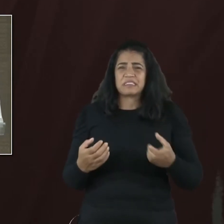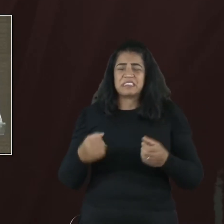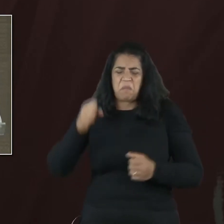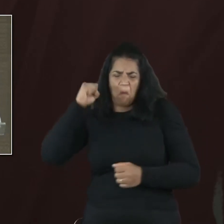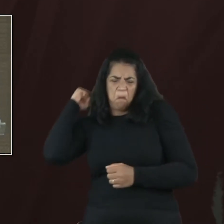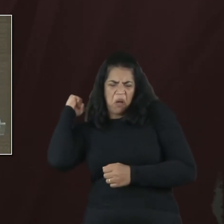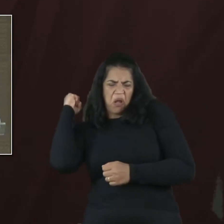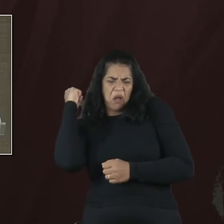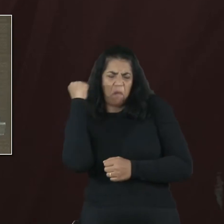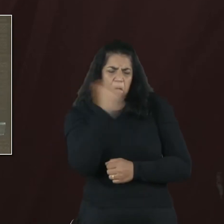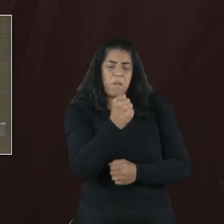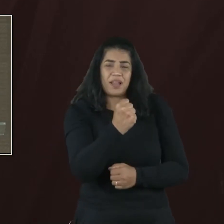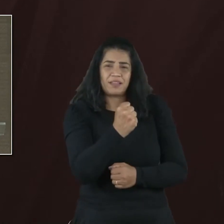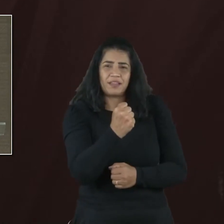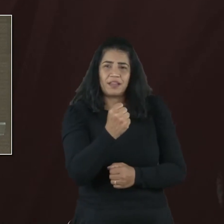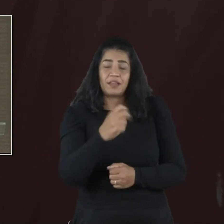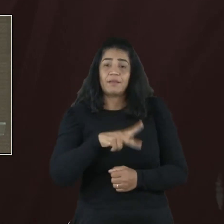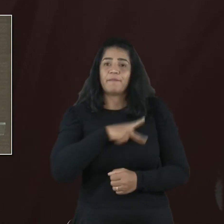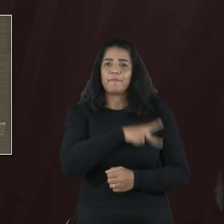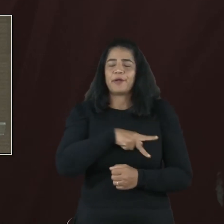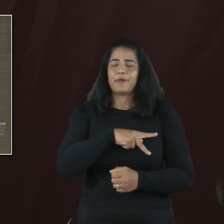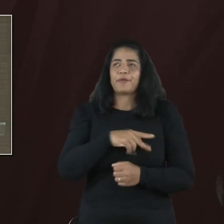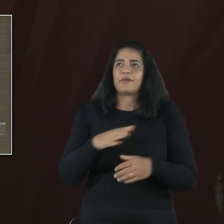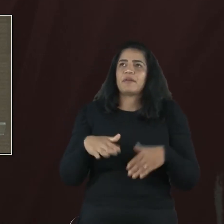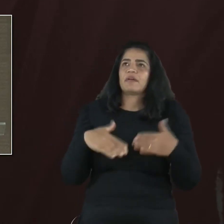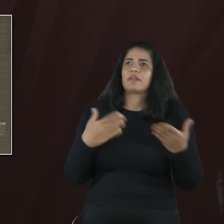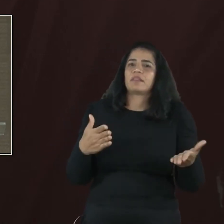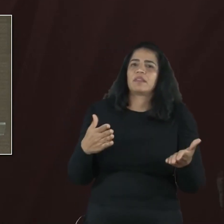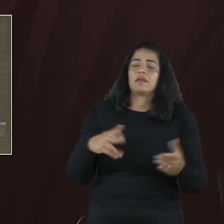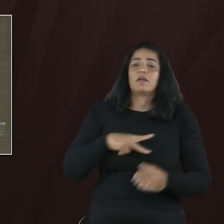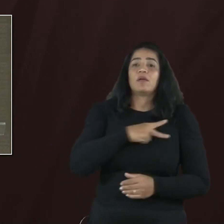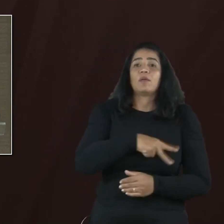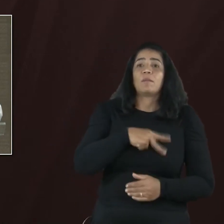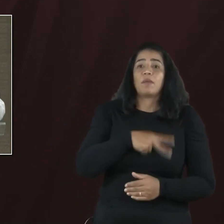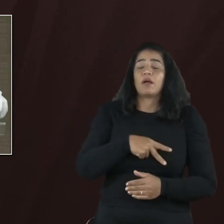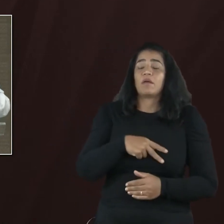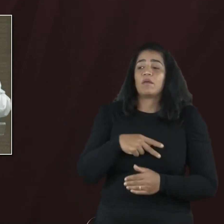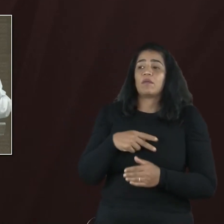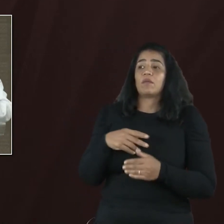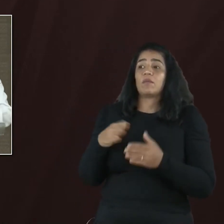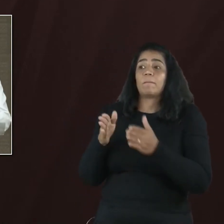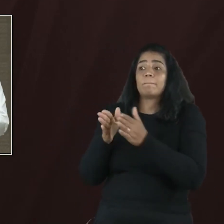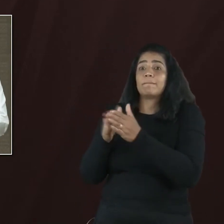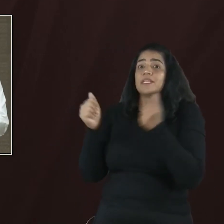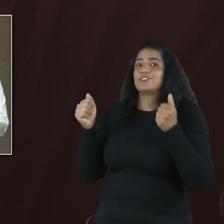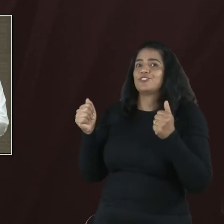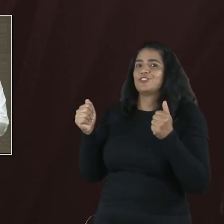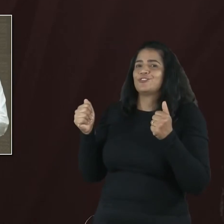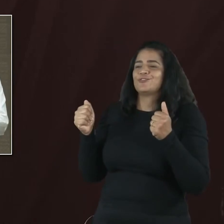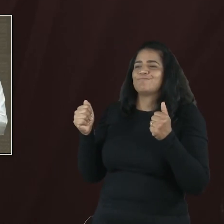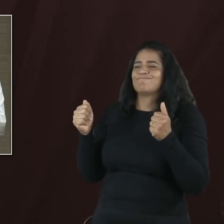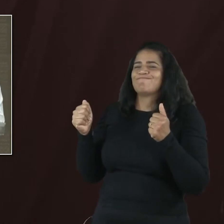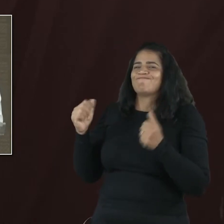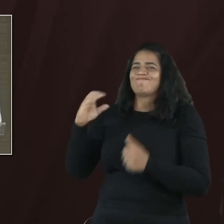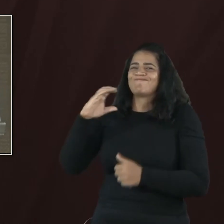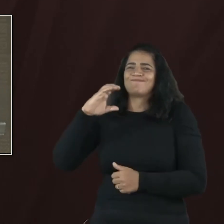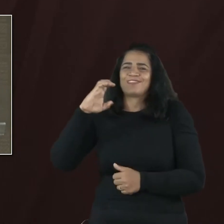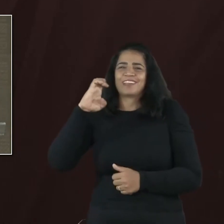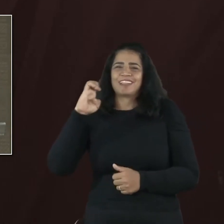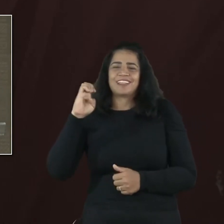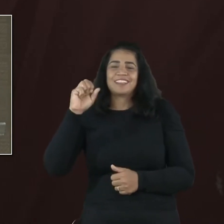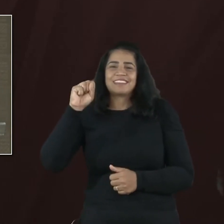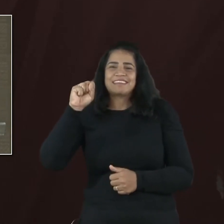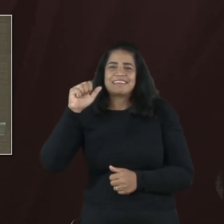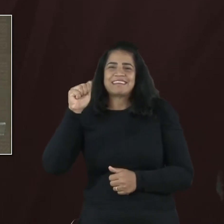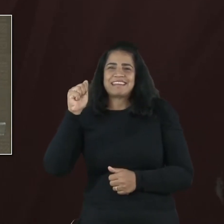para César. Quem pode apelar para o César, senão cidadão romano? Se você não for